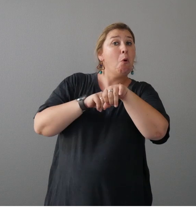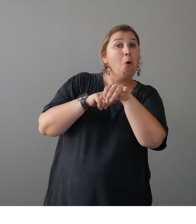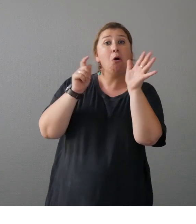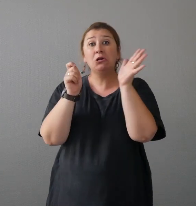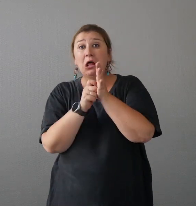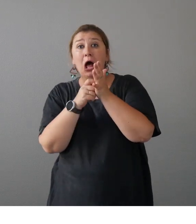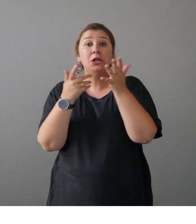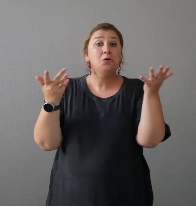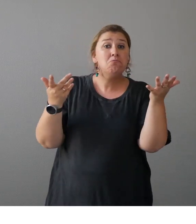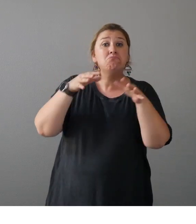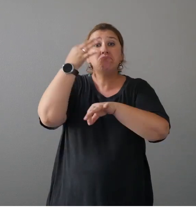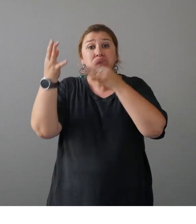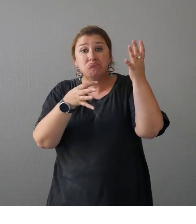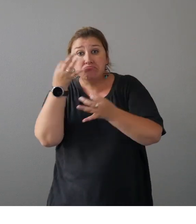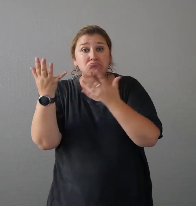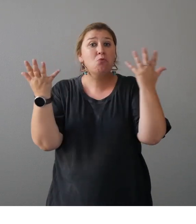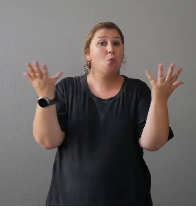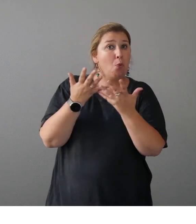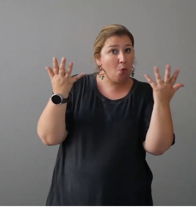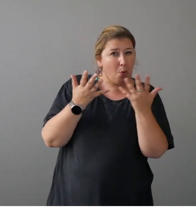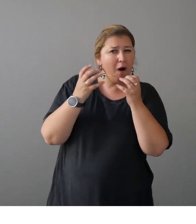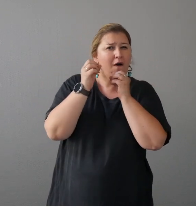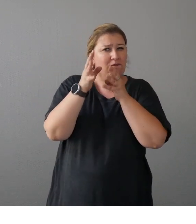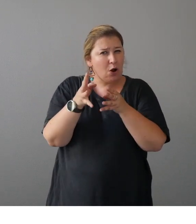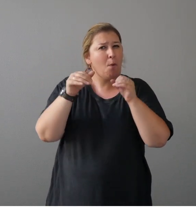temporaire Urbanus Cyclus.